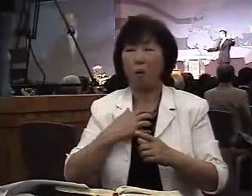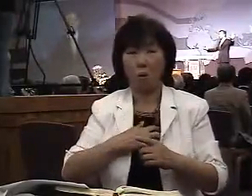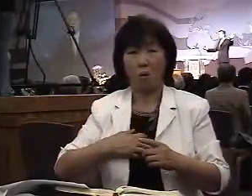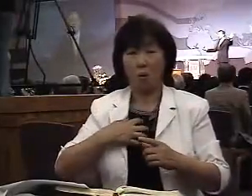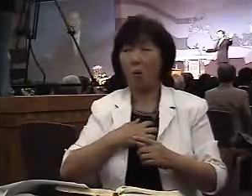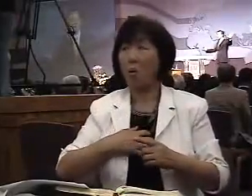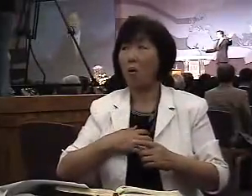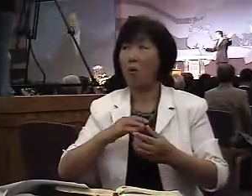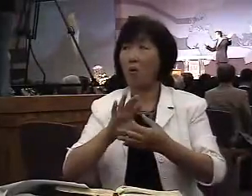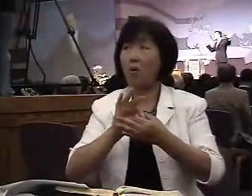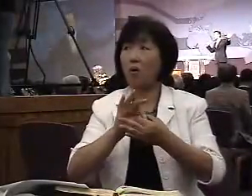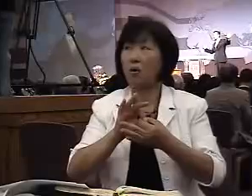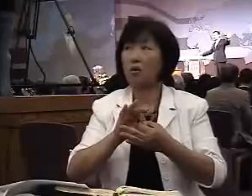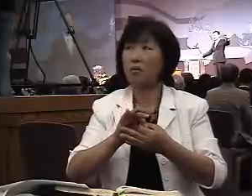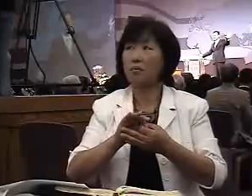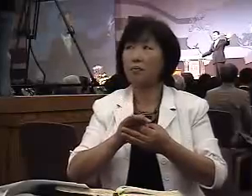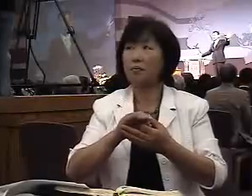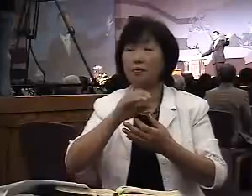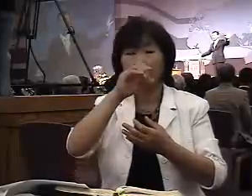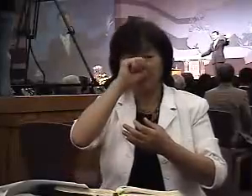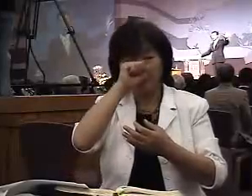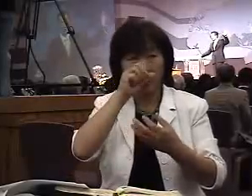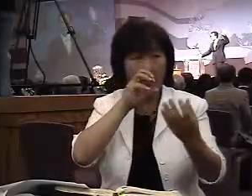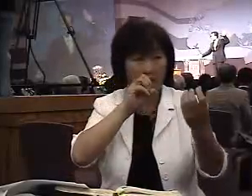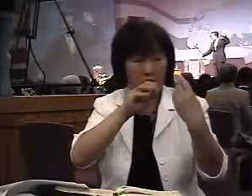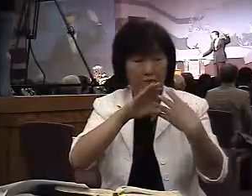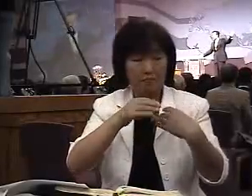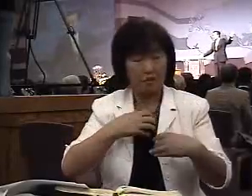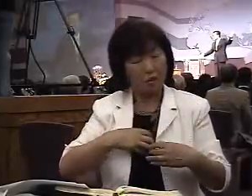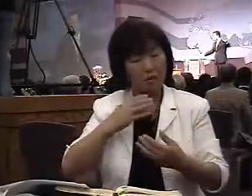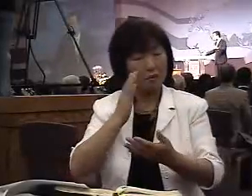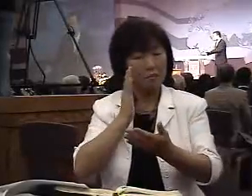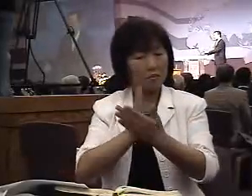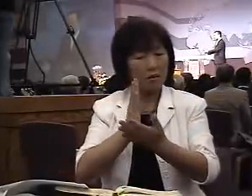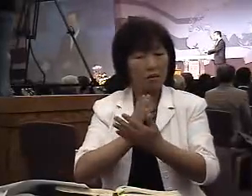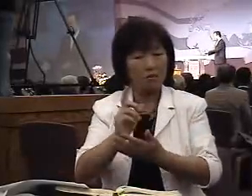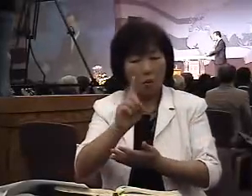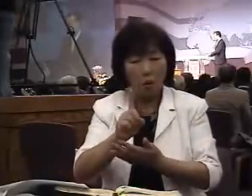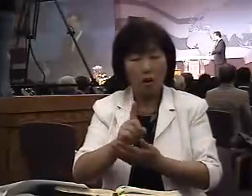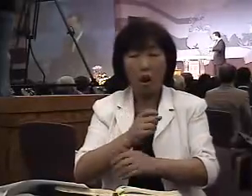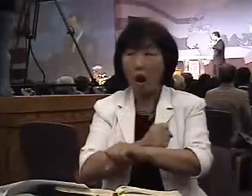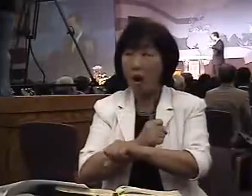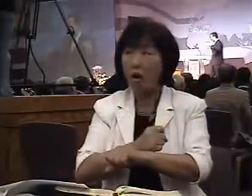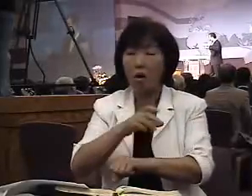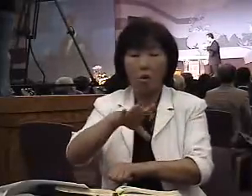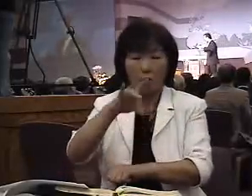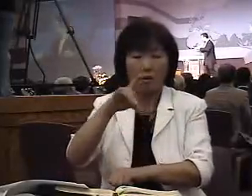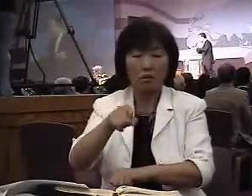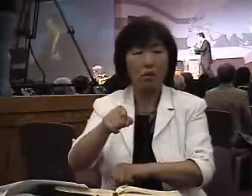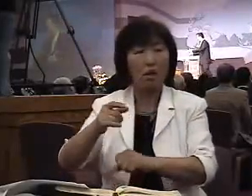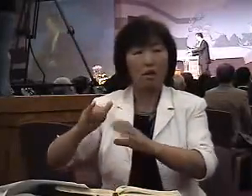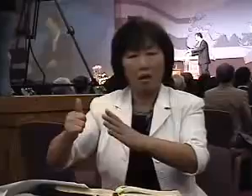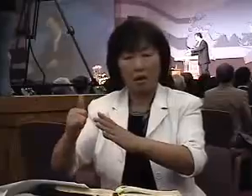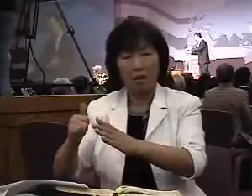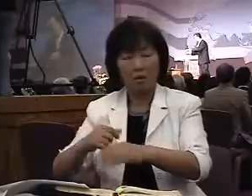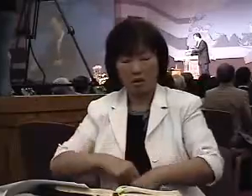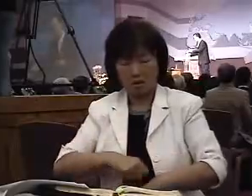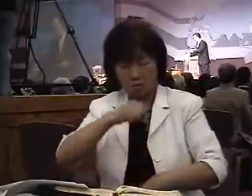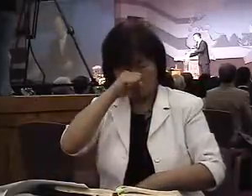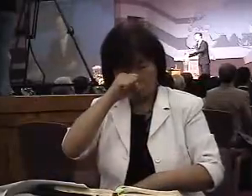관한 예수님의 궁극적인 대답이에요. 염려를 하지 말고 무엇을 하라고요? 먼저 그의 나라와 의를